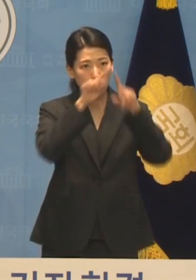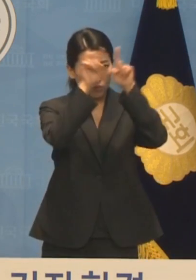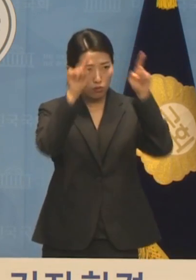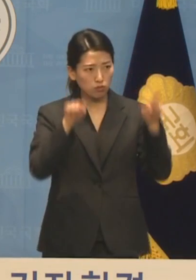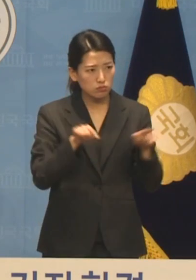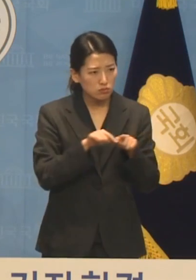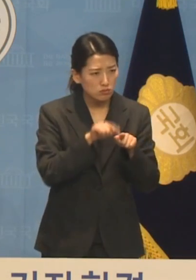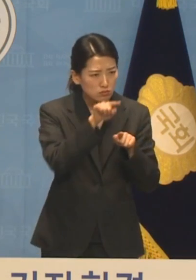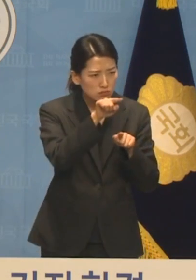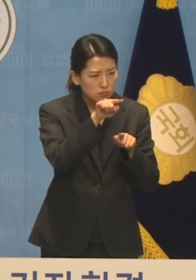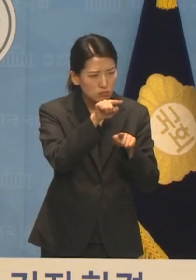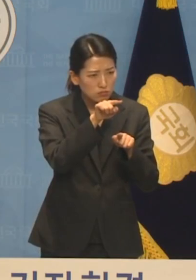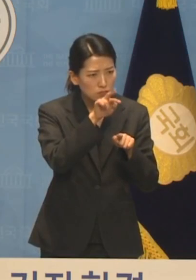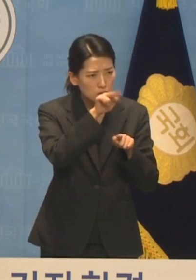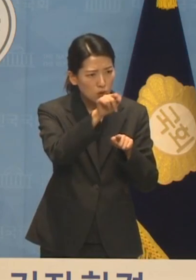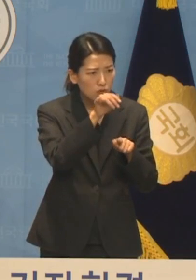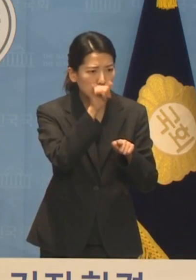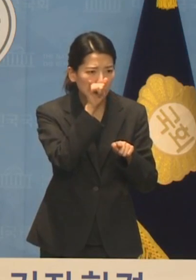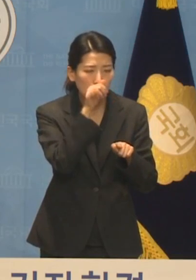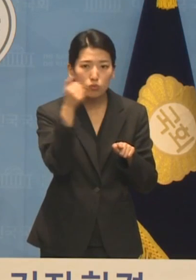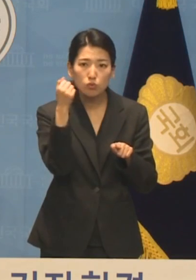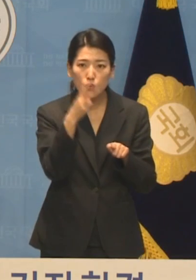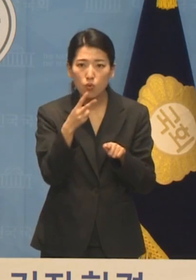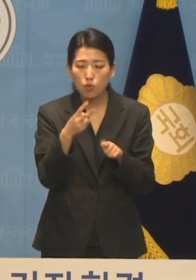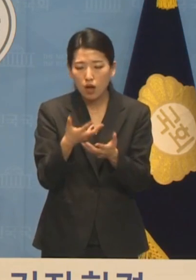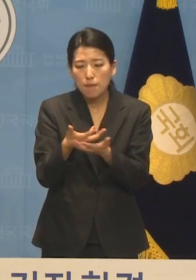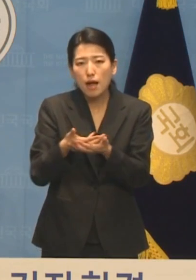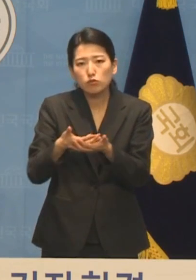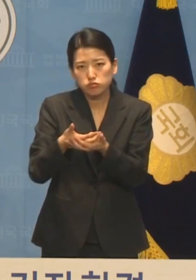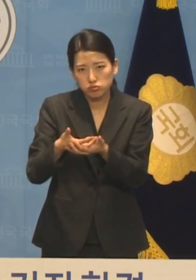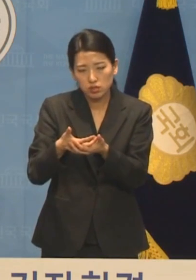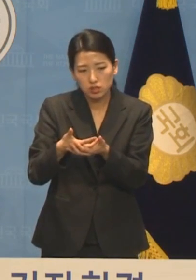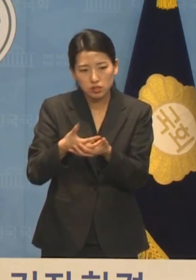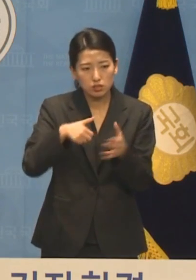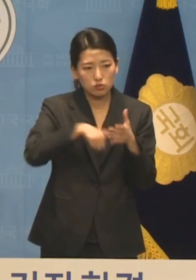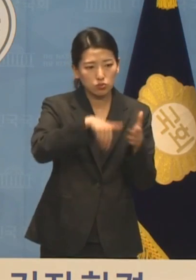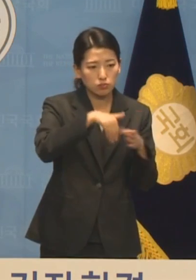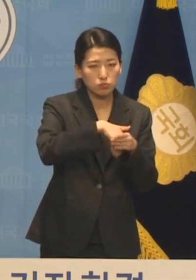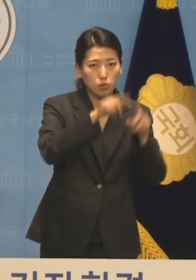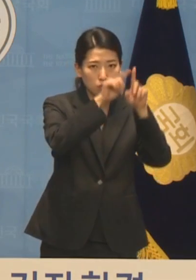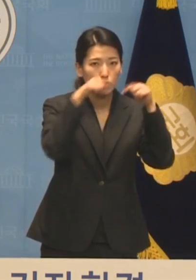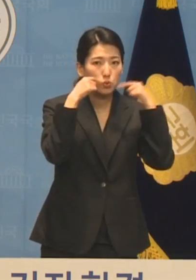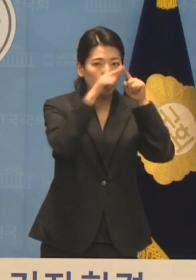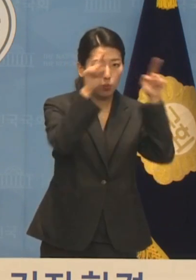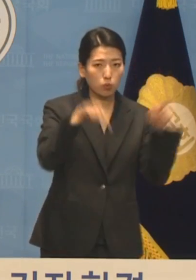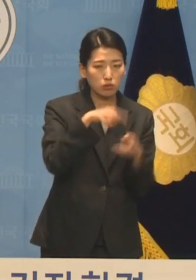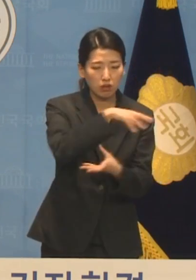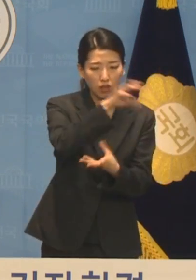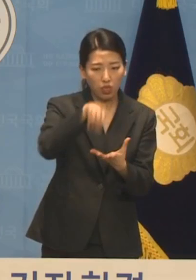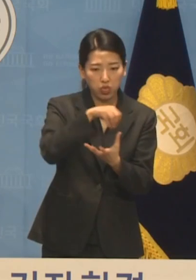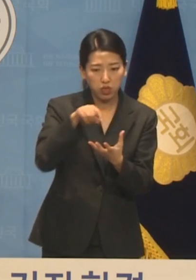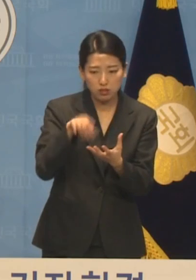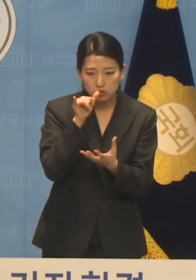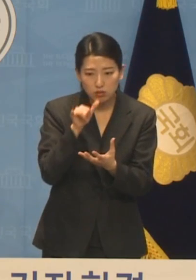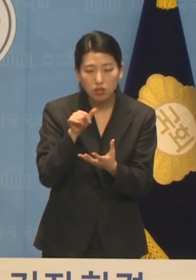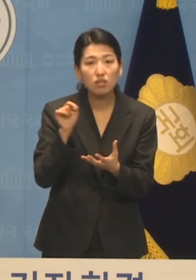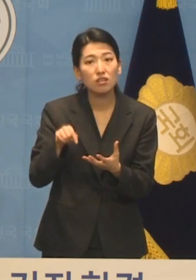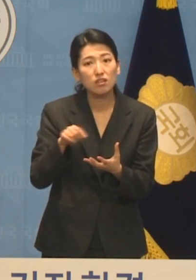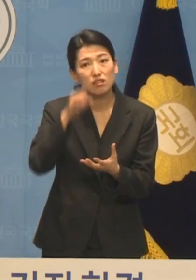투표지 보관함이 아닌 소쿠리 바구니로 옮겨지는 등 기이한 일이 일어난 것을 두고 선거 부실 관리라고